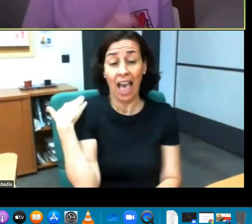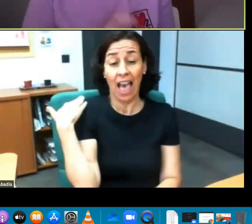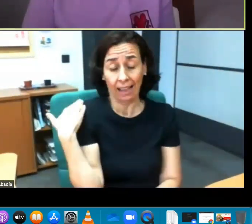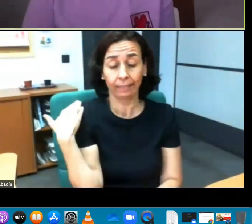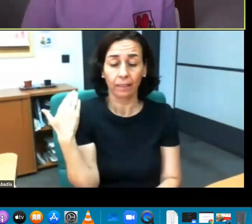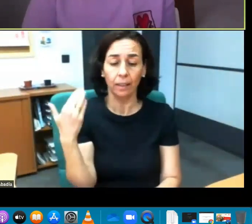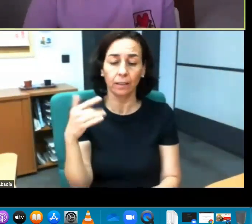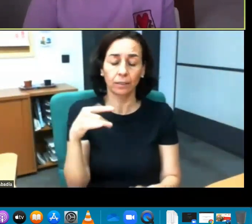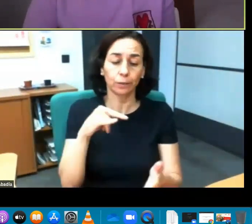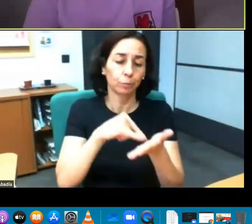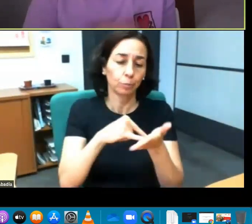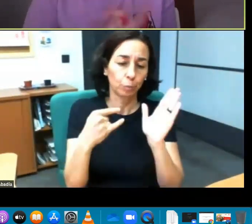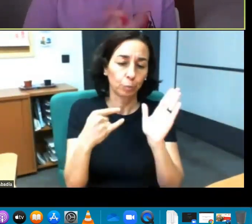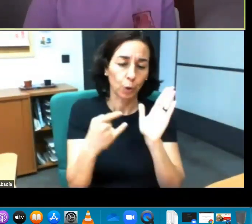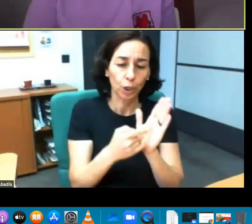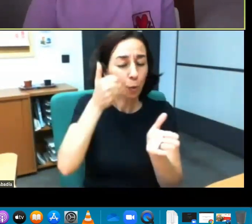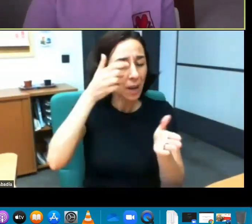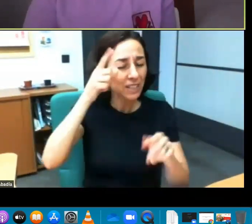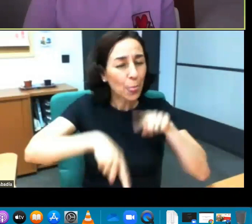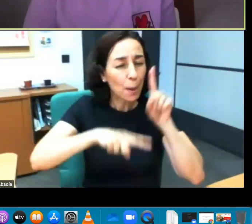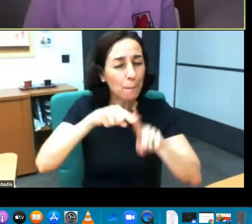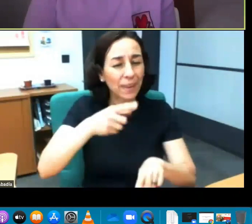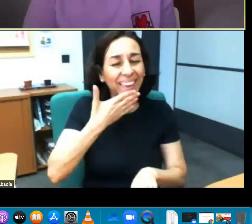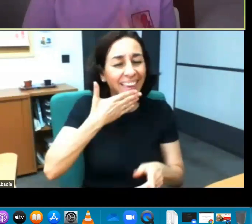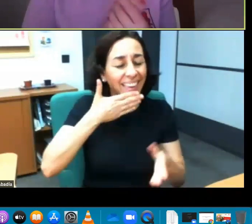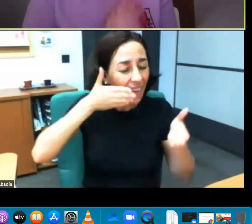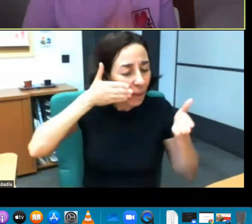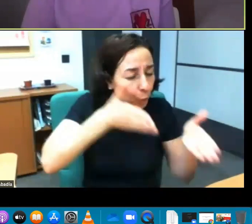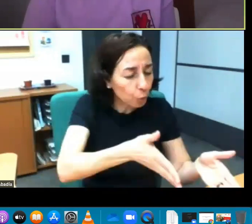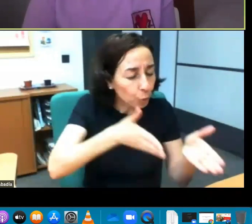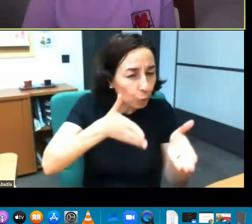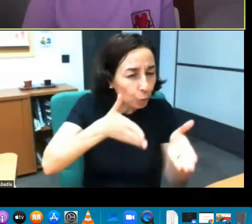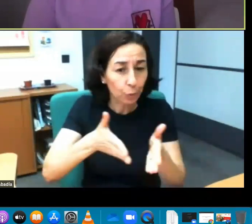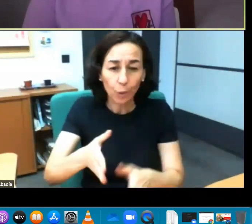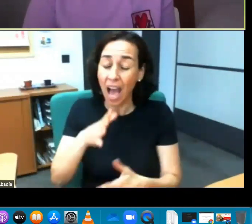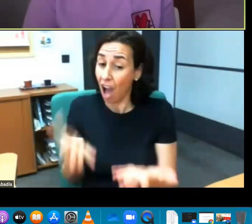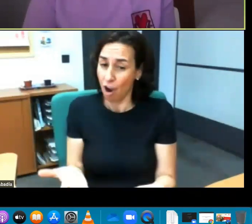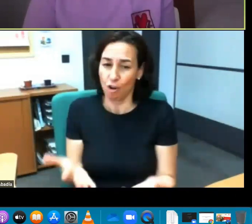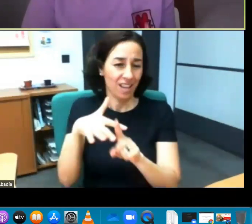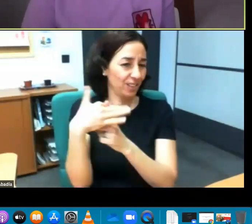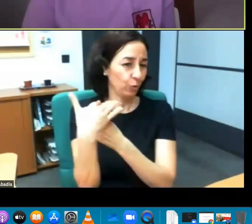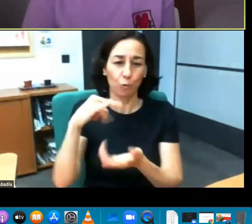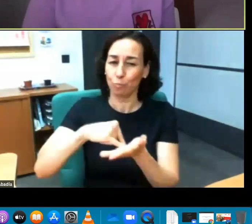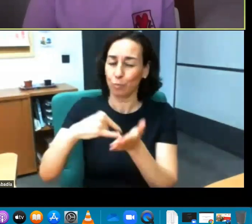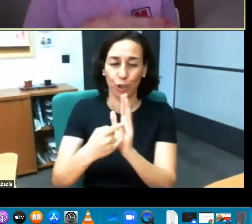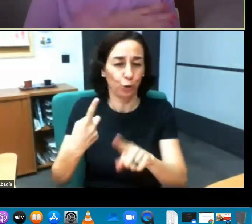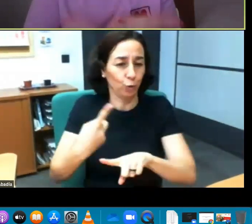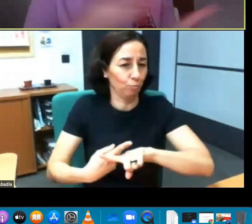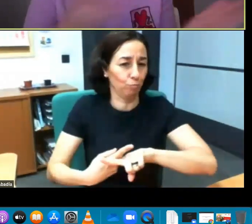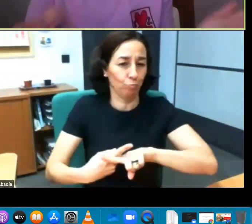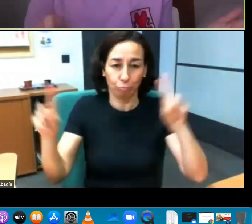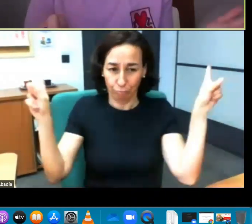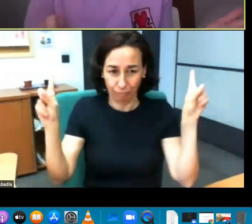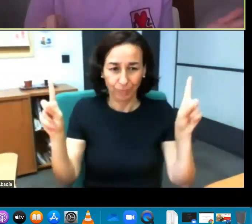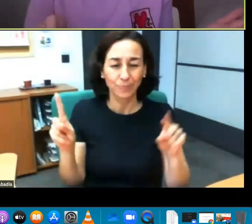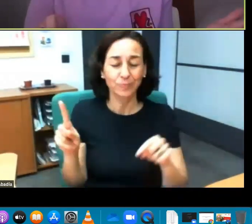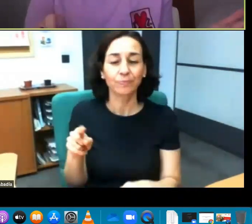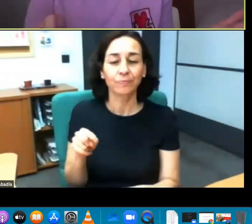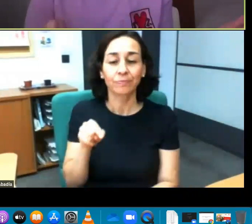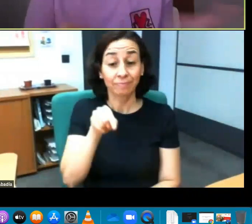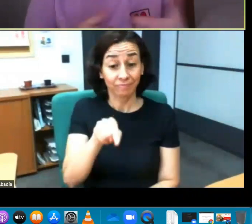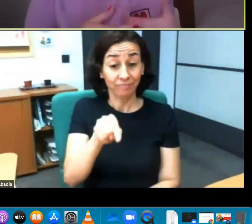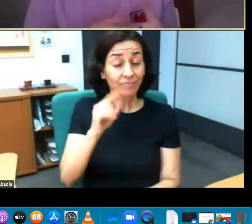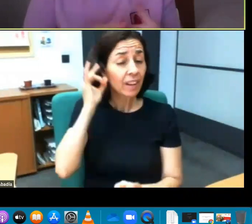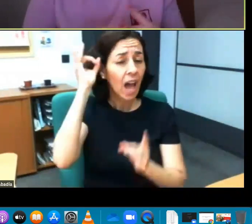una edad les corresponde una actividad concreta. No es el caso de este proyecto. Este proyecto cuenta con diferentes